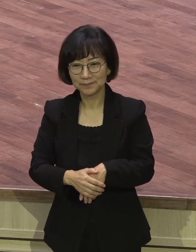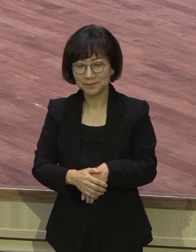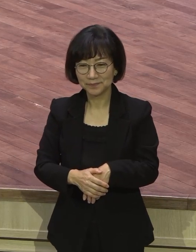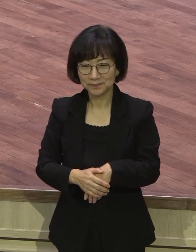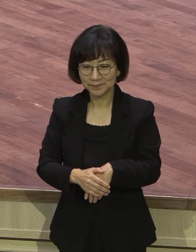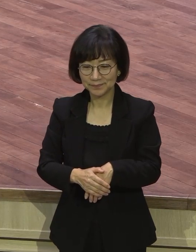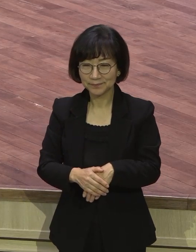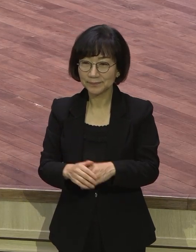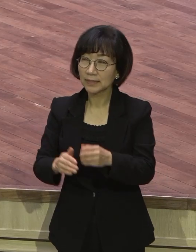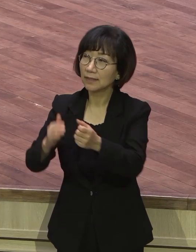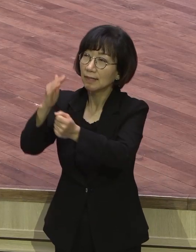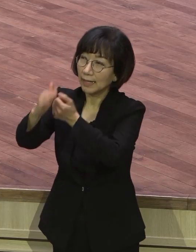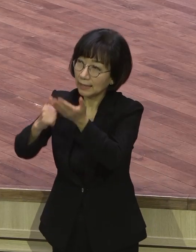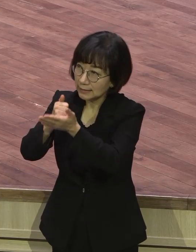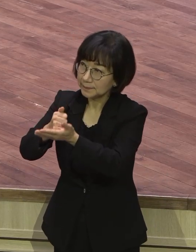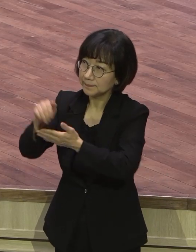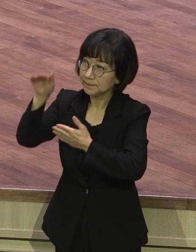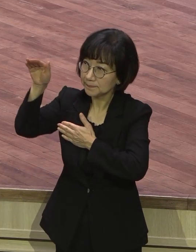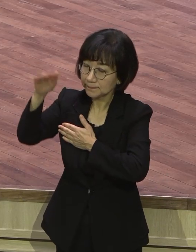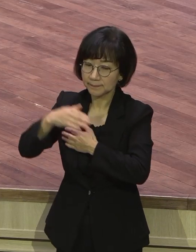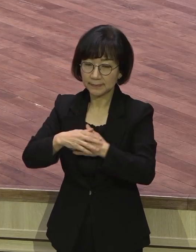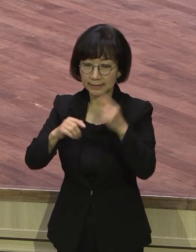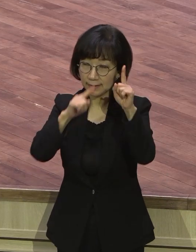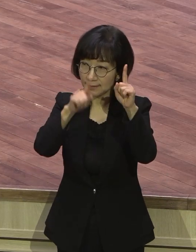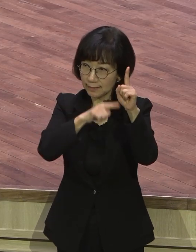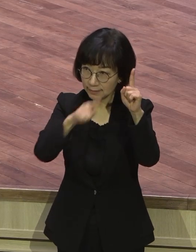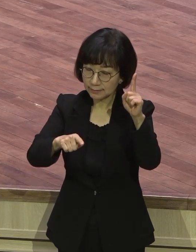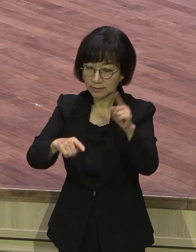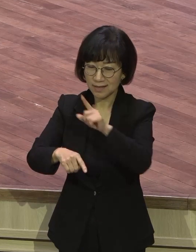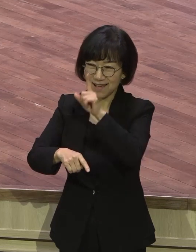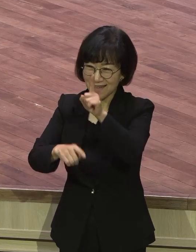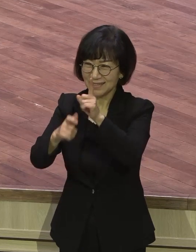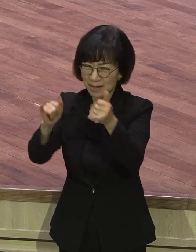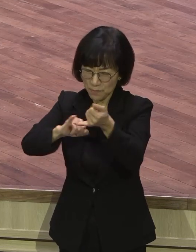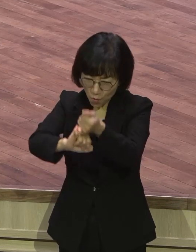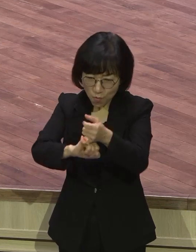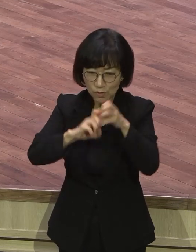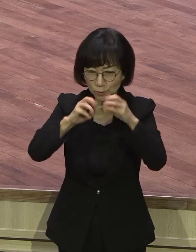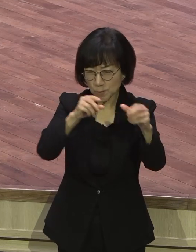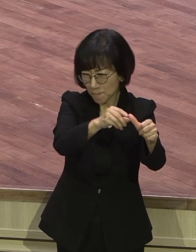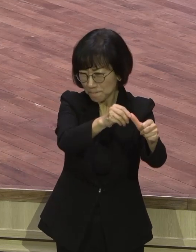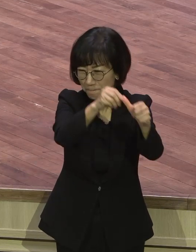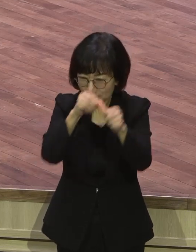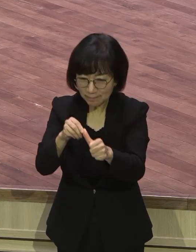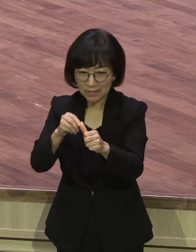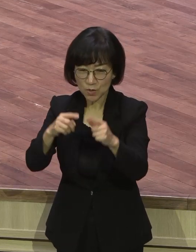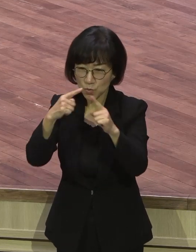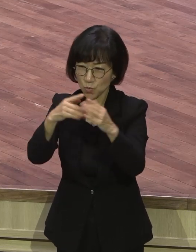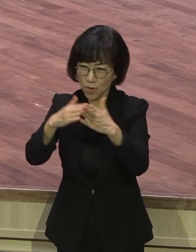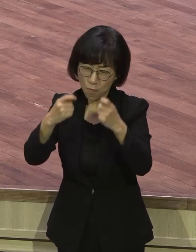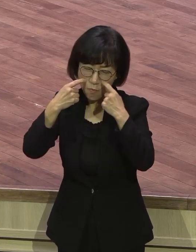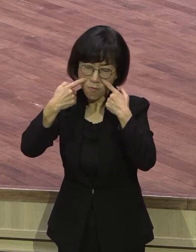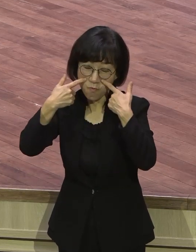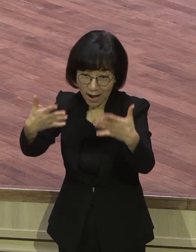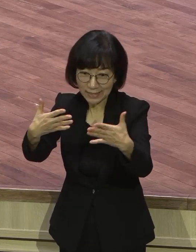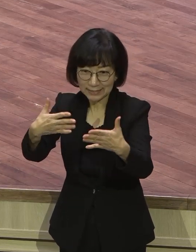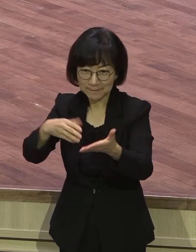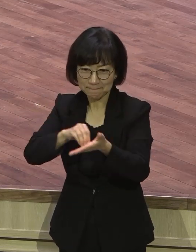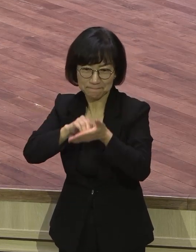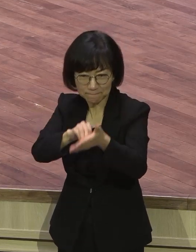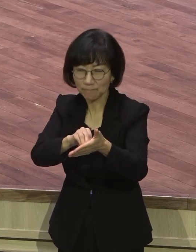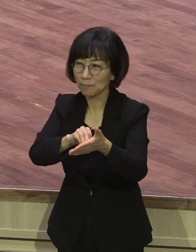하나님 1인1 교화운동이 명령이 떨어졌습니다. 올해 하나님 1인1 교화운동 하나님 한용혼을 내게